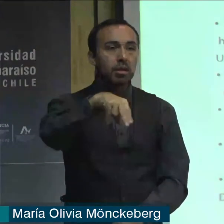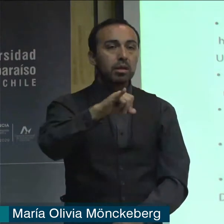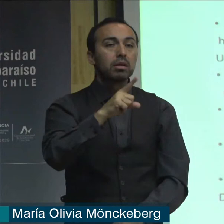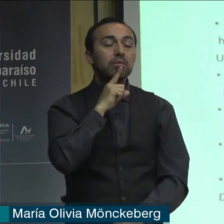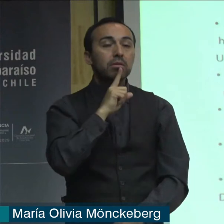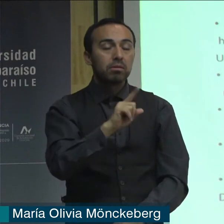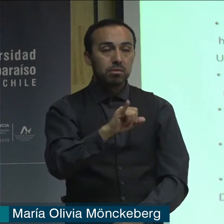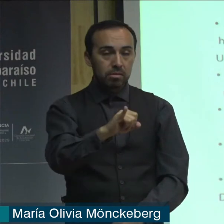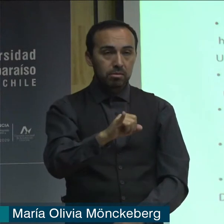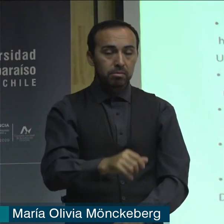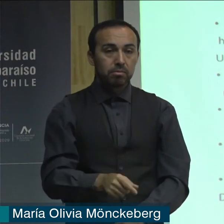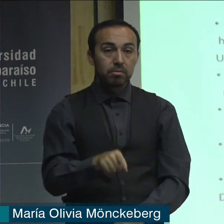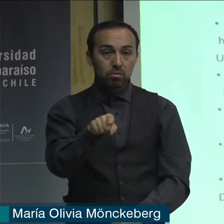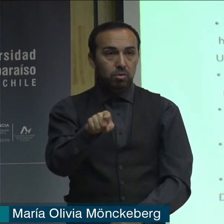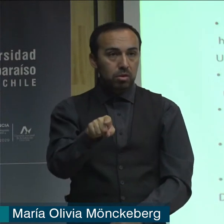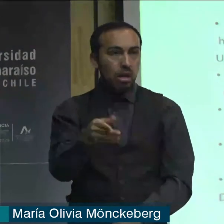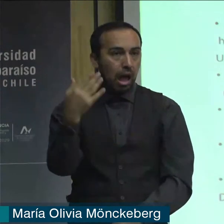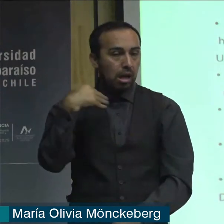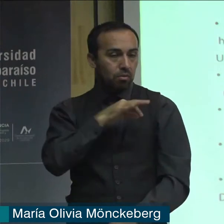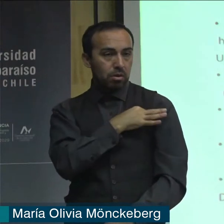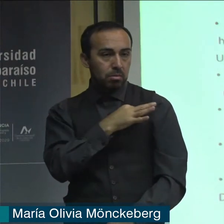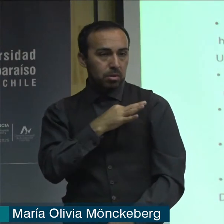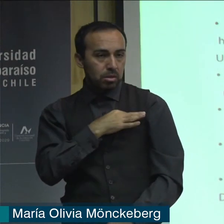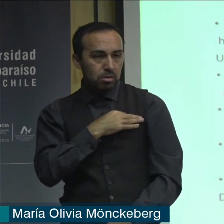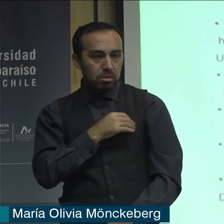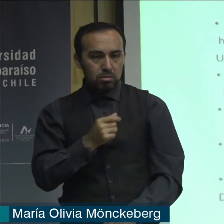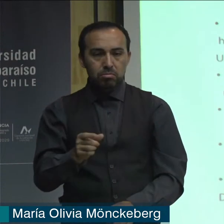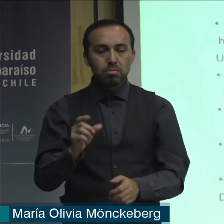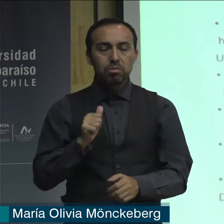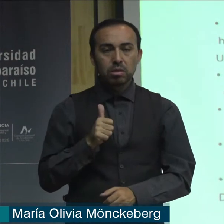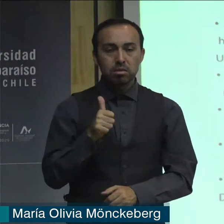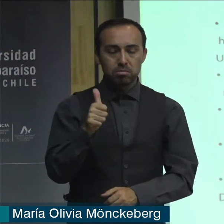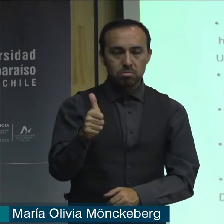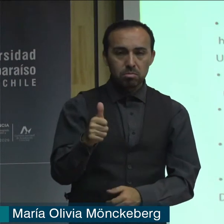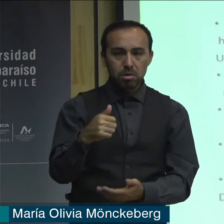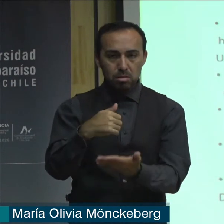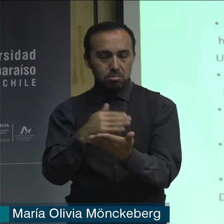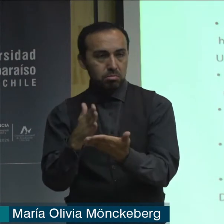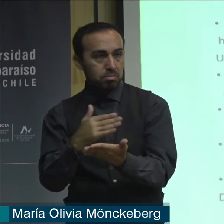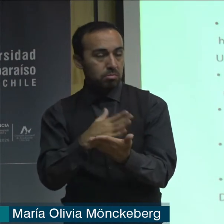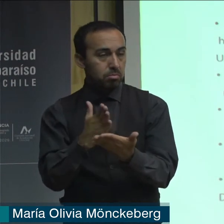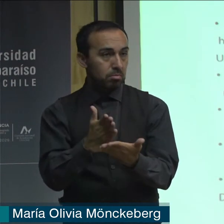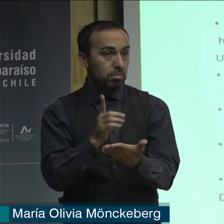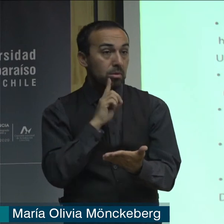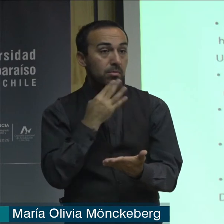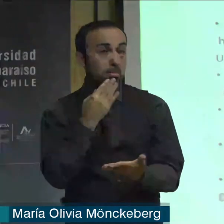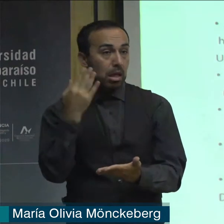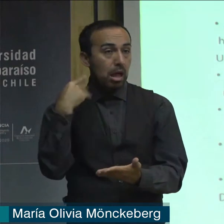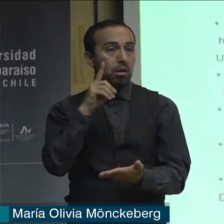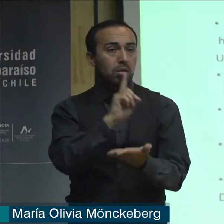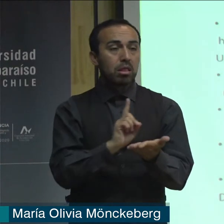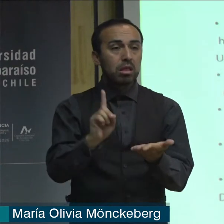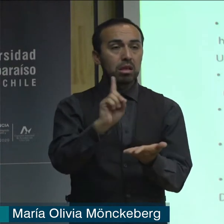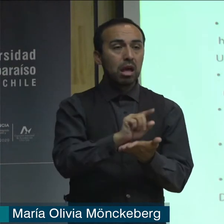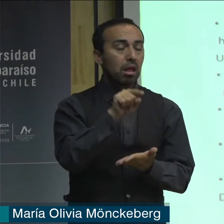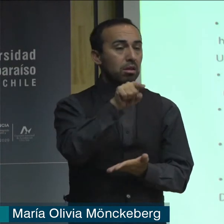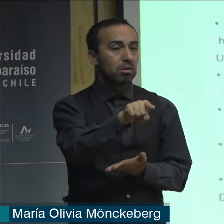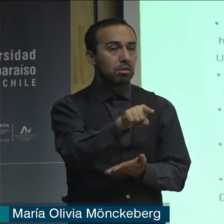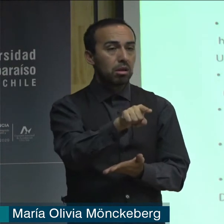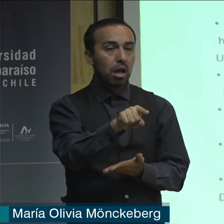plan y había sido También en esta secuencia de decanos designados de la Universidad de